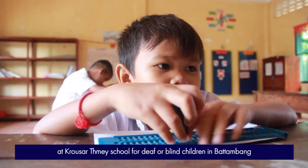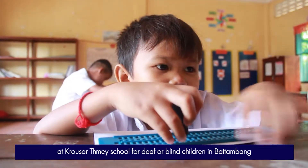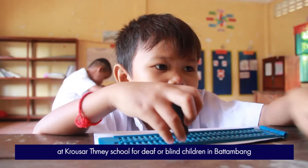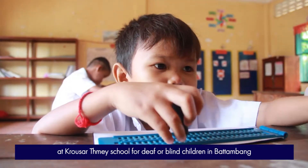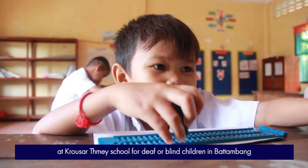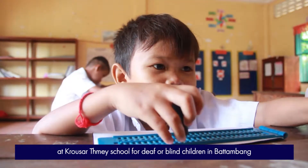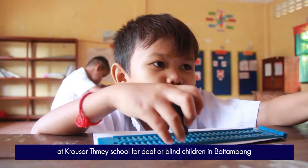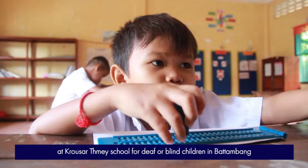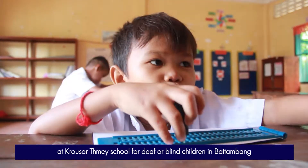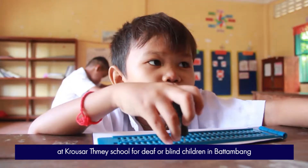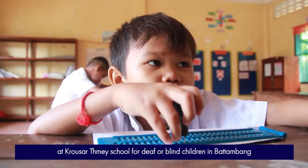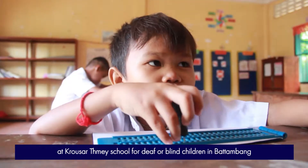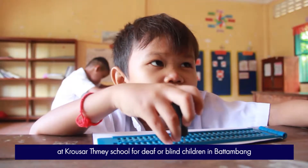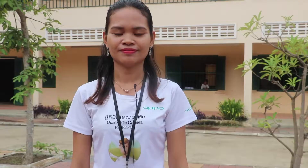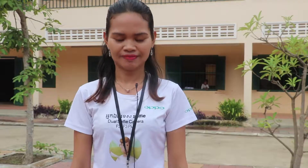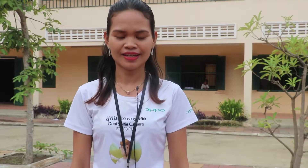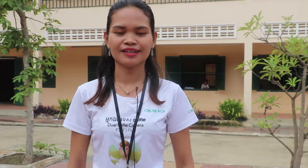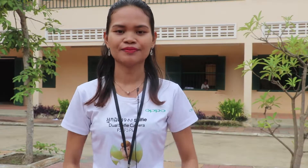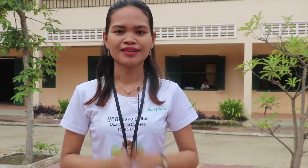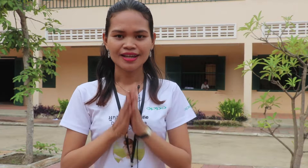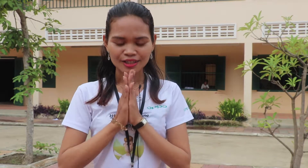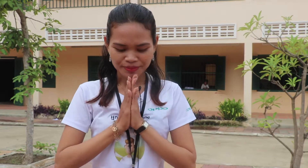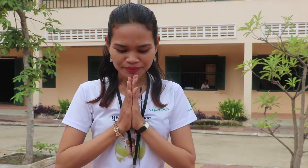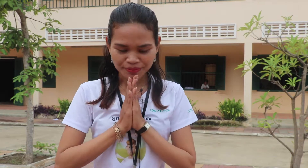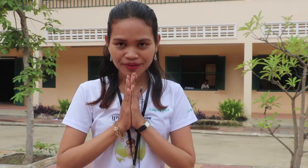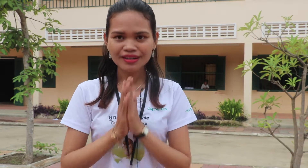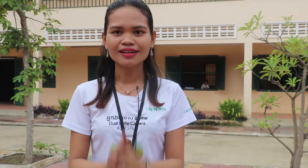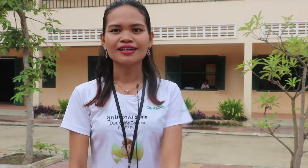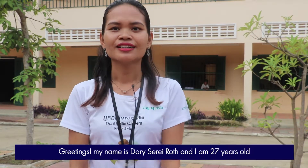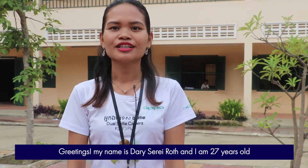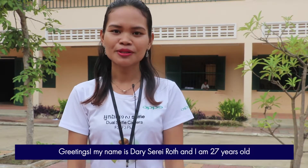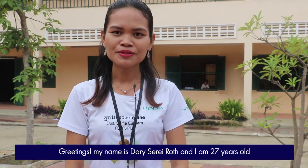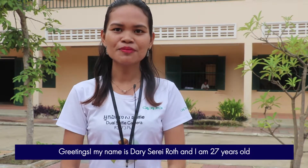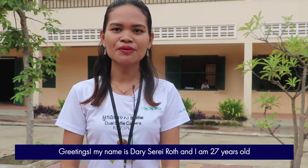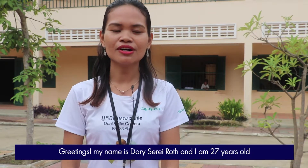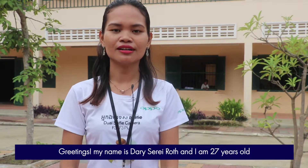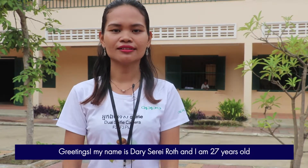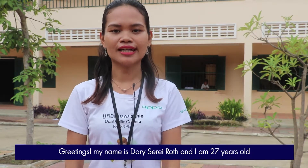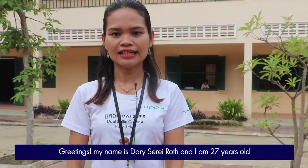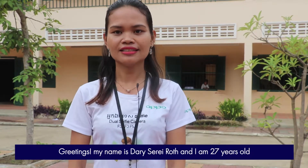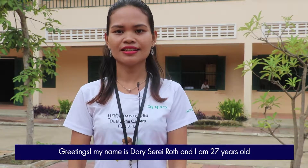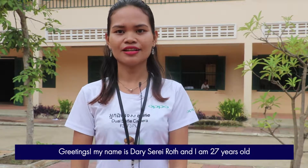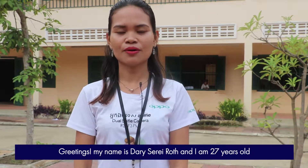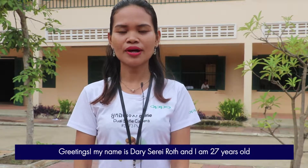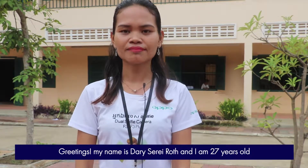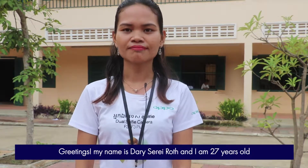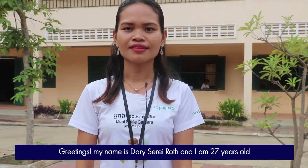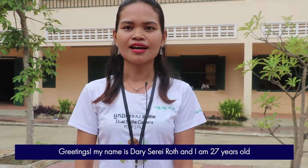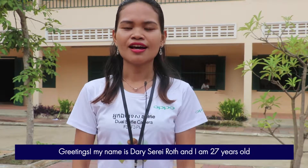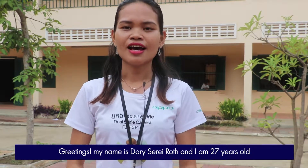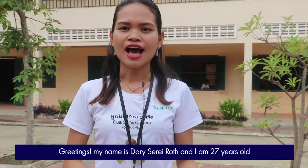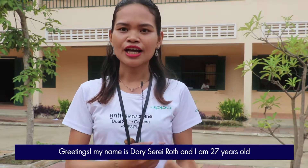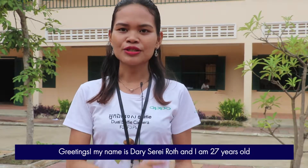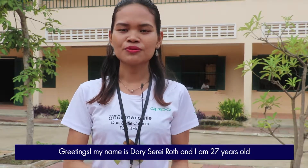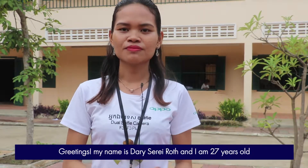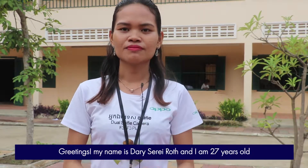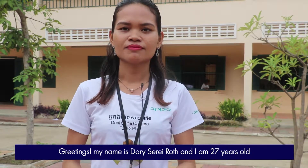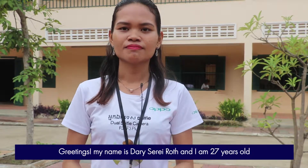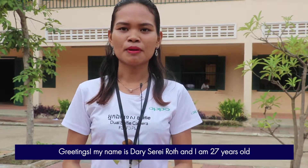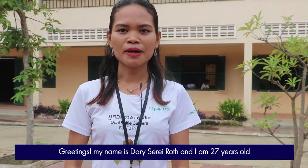នៅបាត់នៅបង ជំរាបសួរខ្ញុំឈ្មោះដារីសេរីរតអាយុ